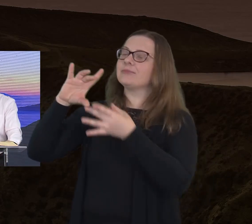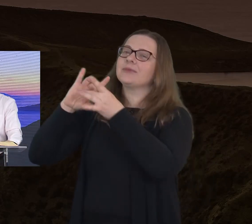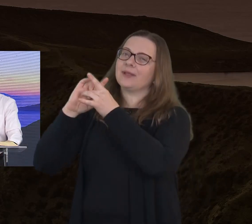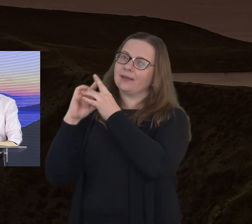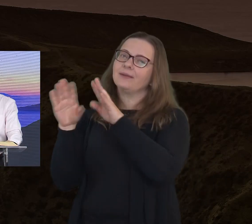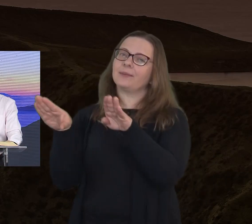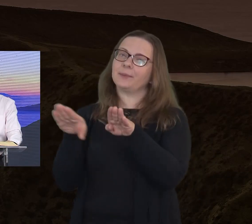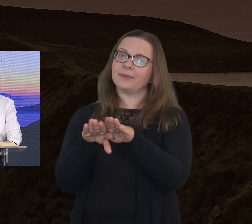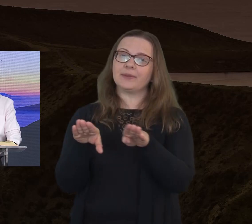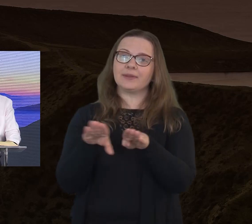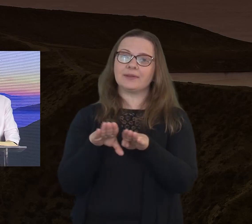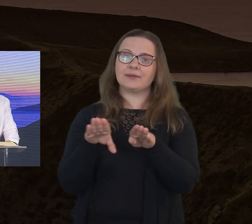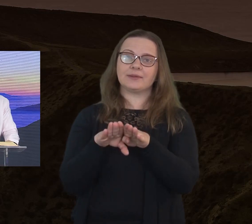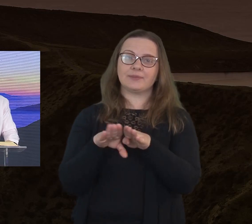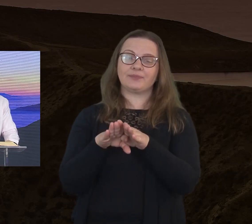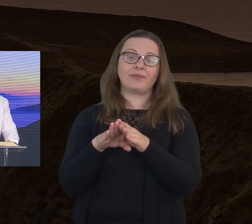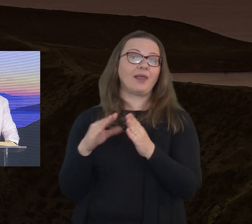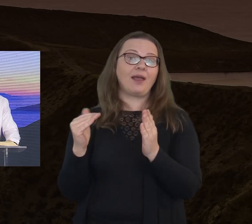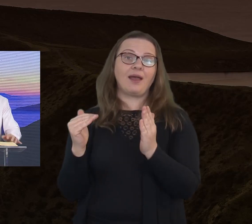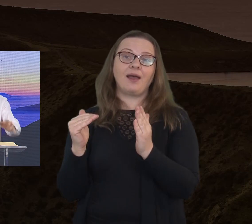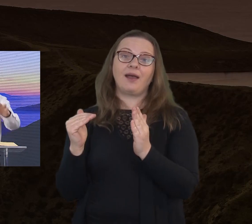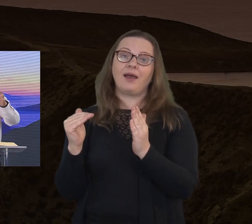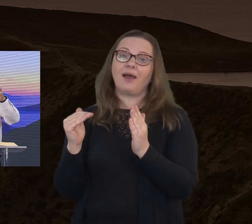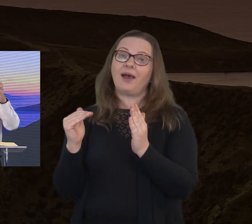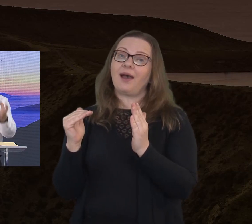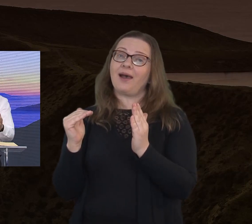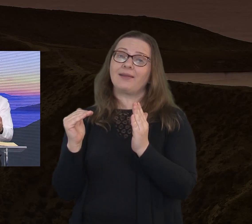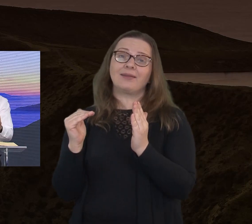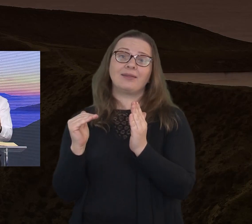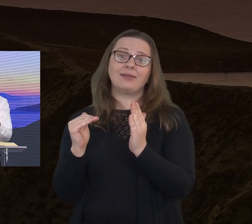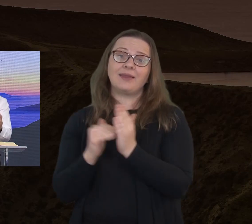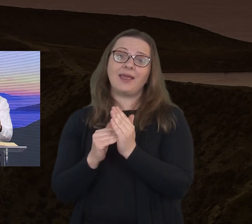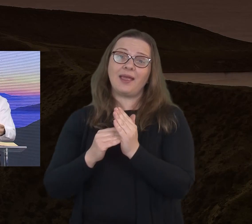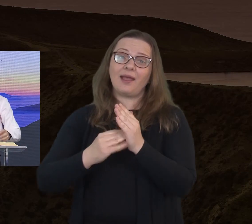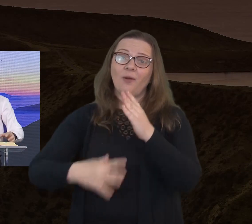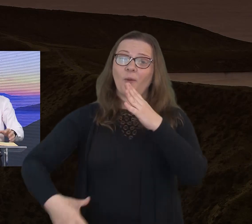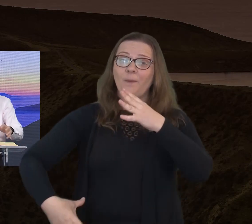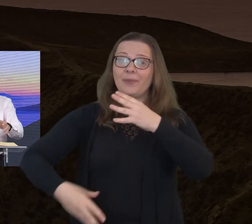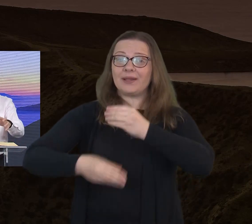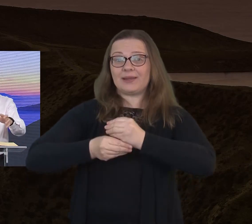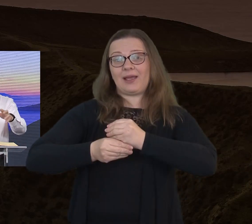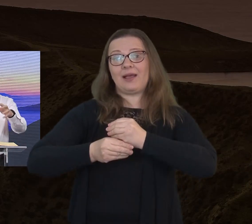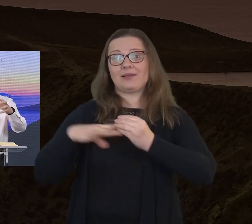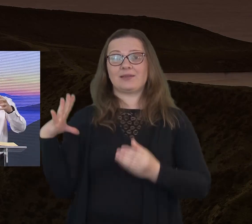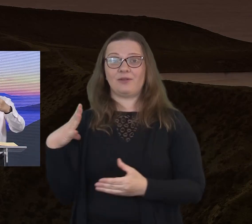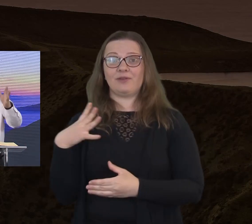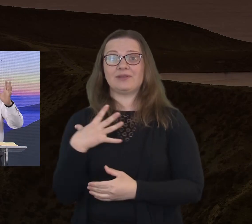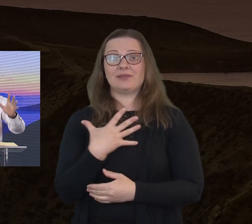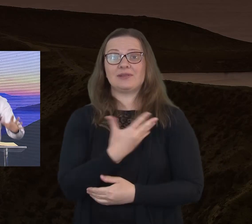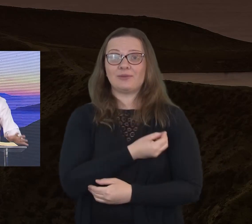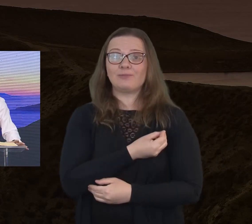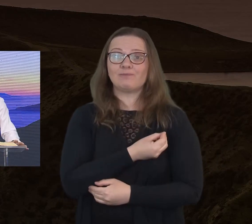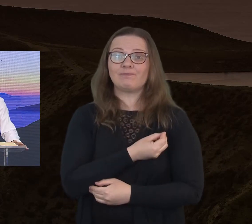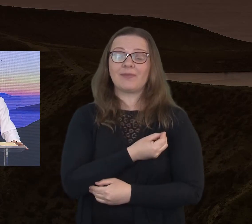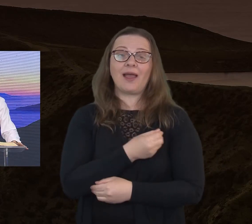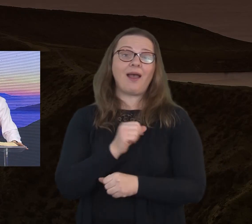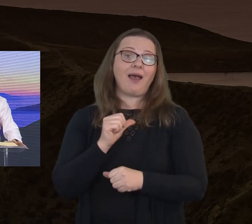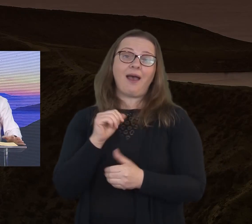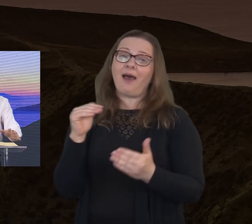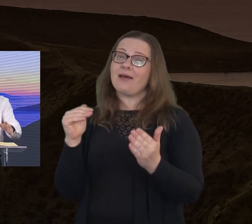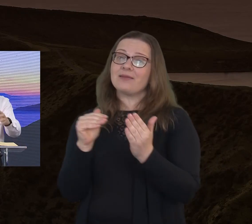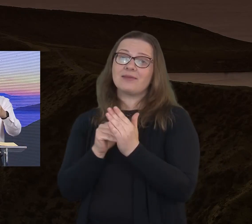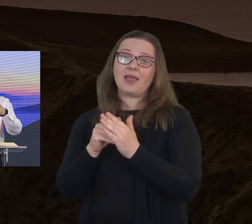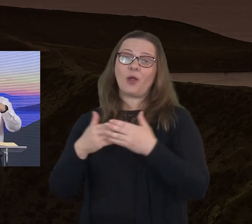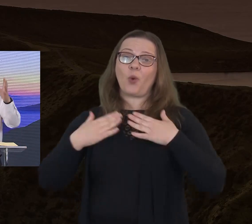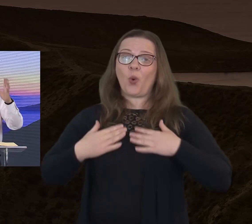vai acontecer na plenitude da sua reconexão na alma. Deus vai trocar o seu corpo.